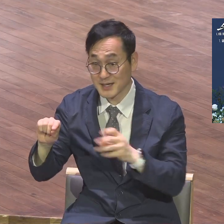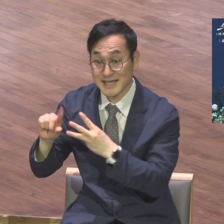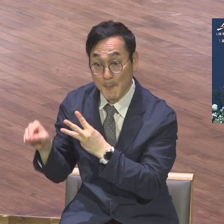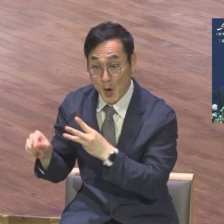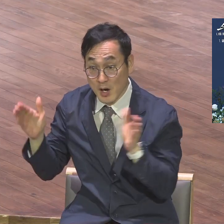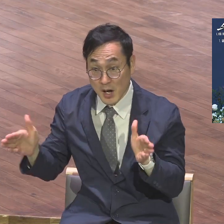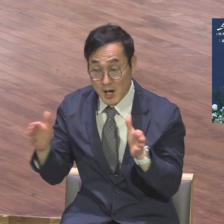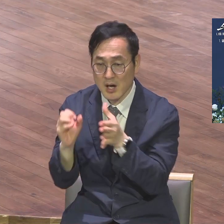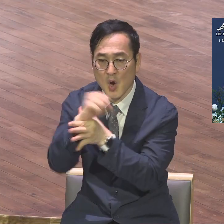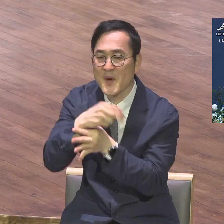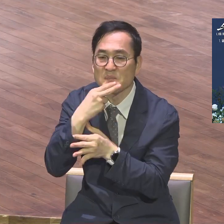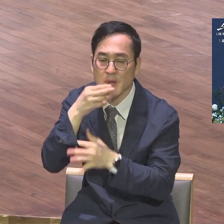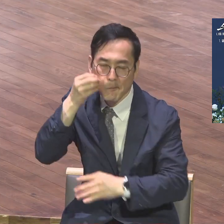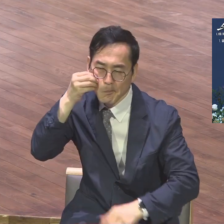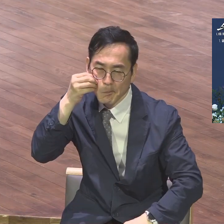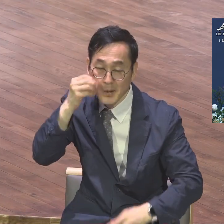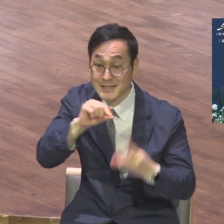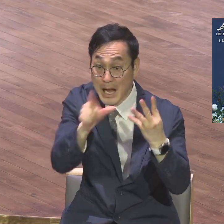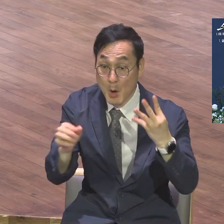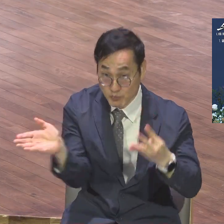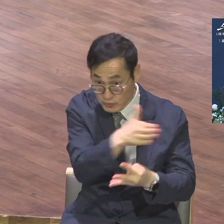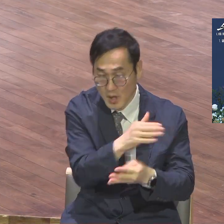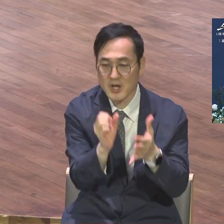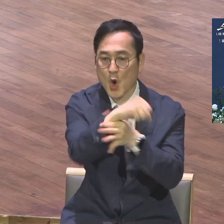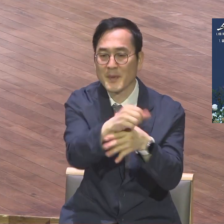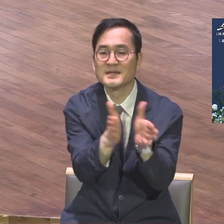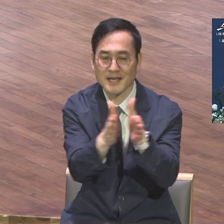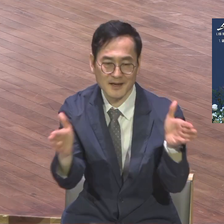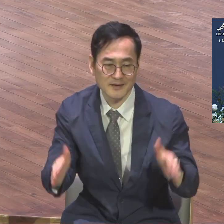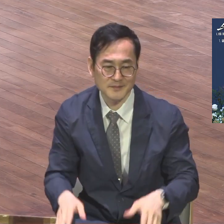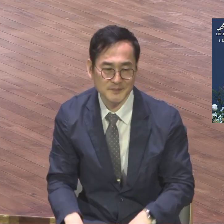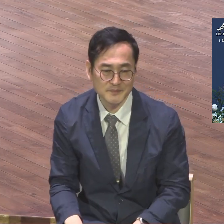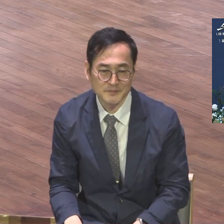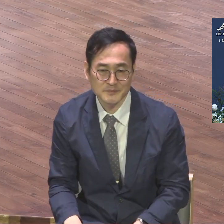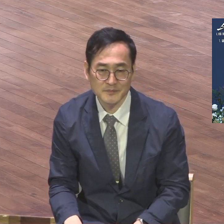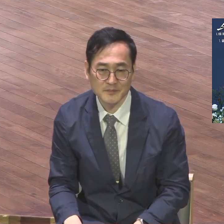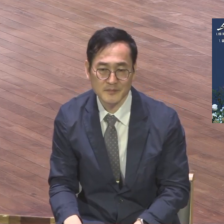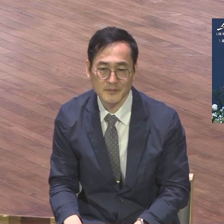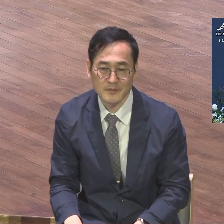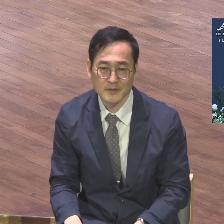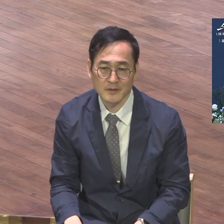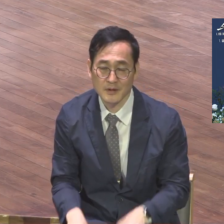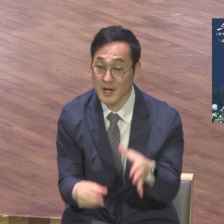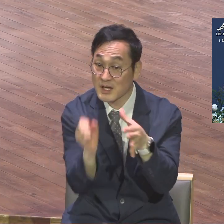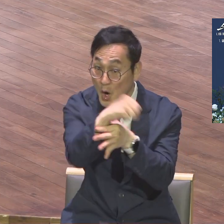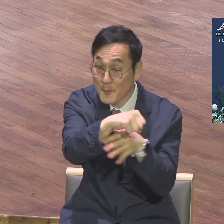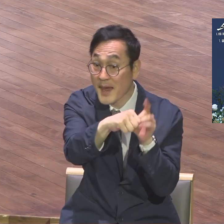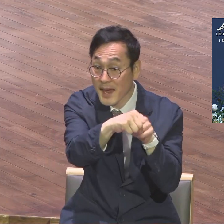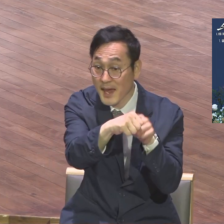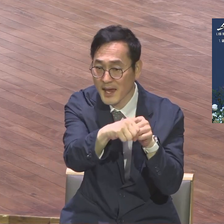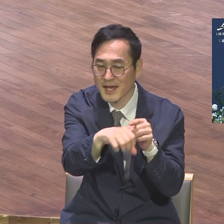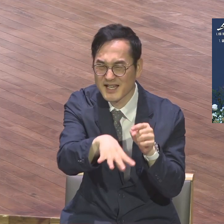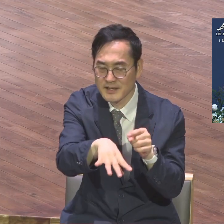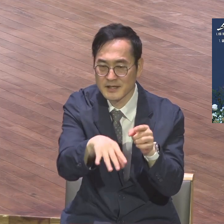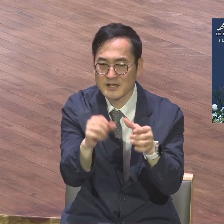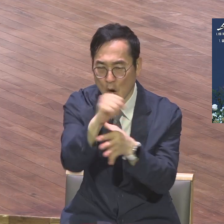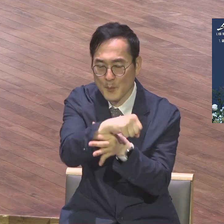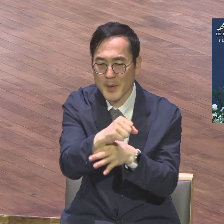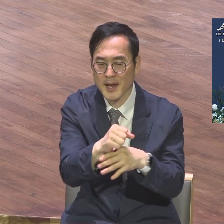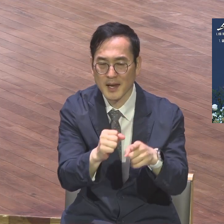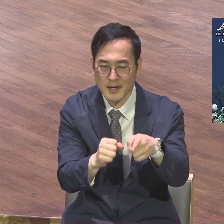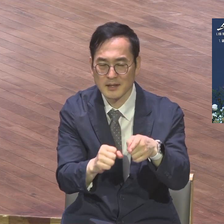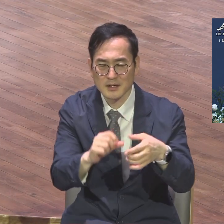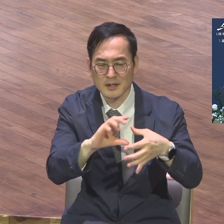있다가 4월이 다가오면 열매가 맺히기 시작하는데 그 열매를 가리키는 히브리어 단어가 달라요.